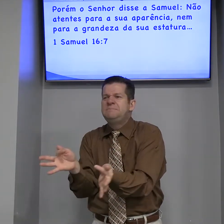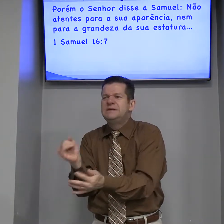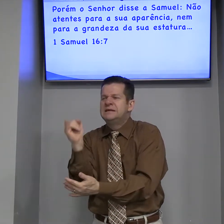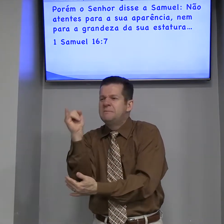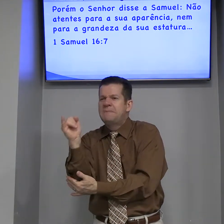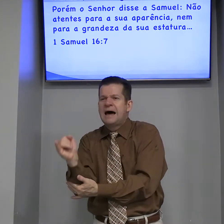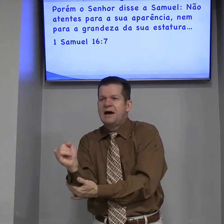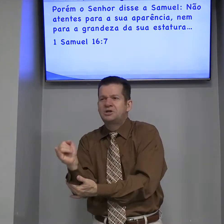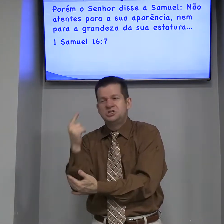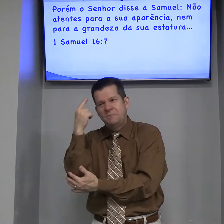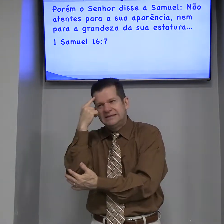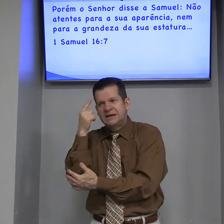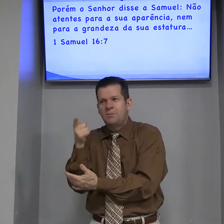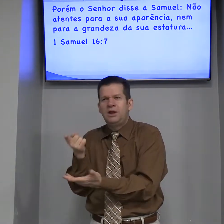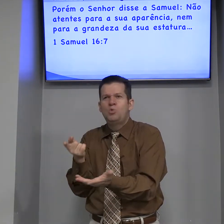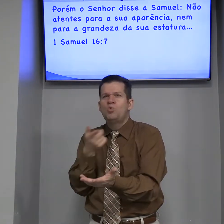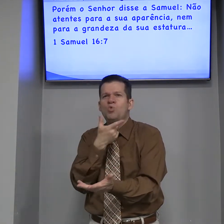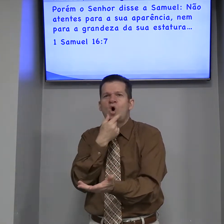simples, magro, a gente pensa como ele um homem